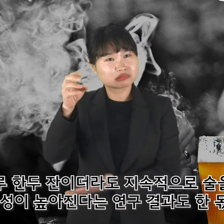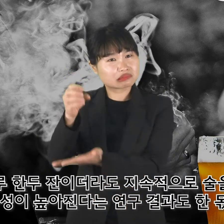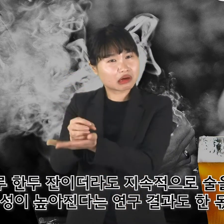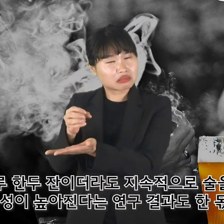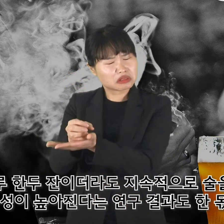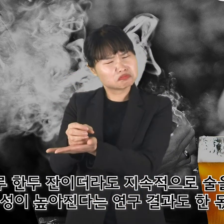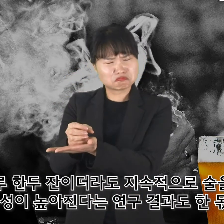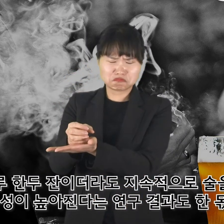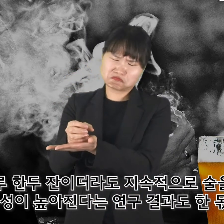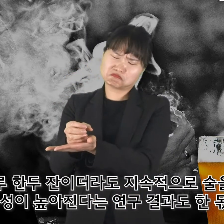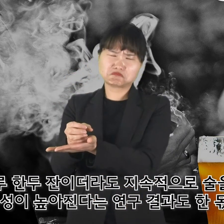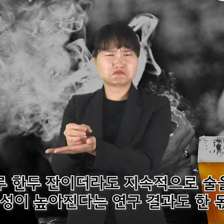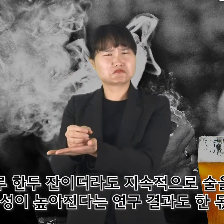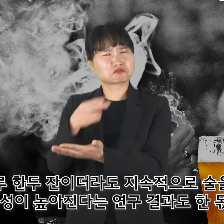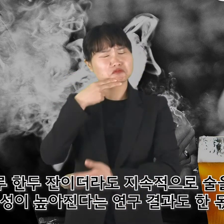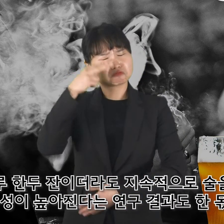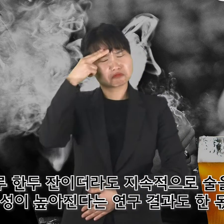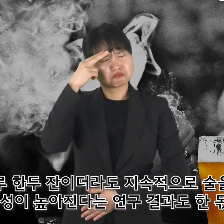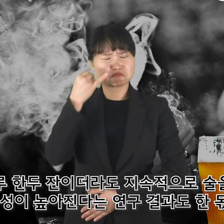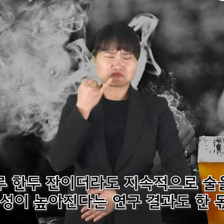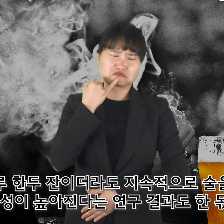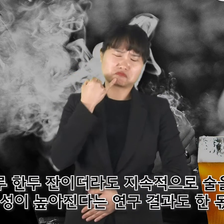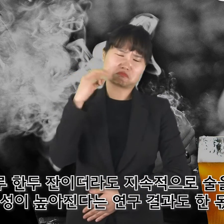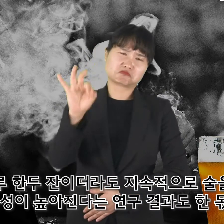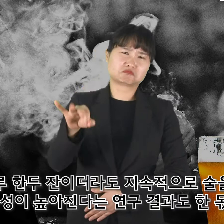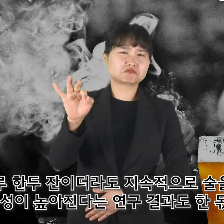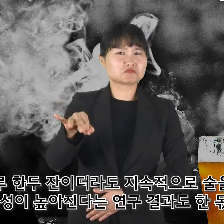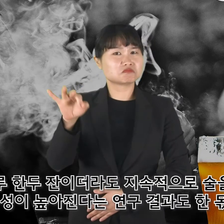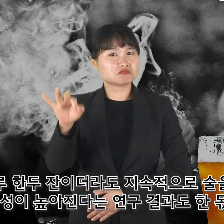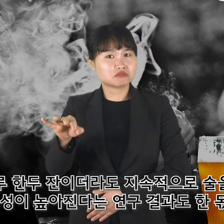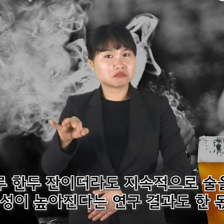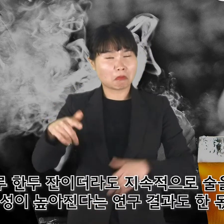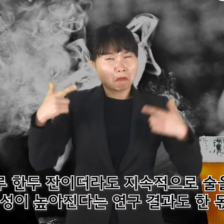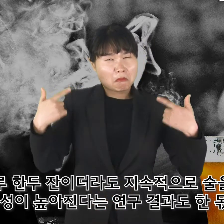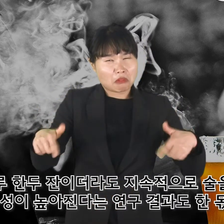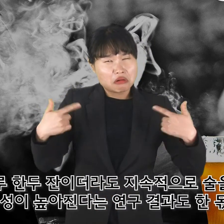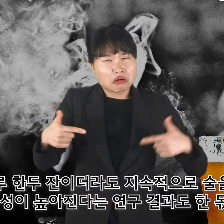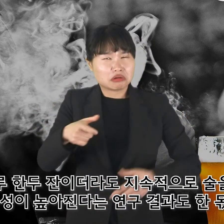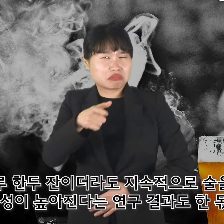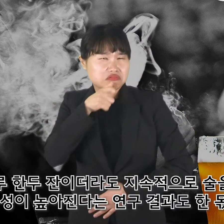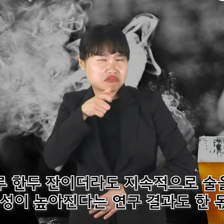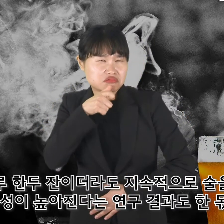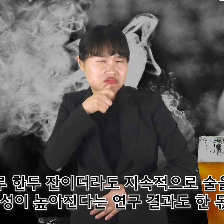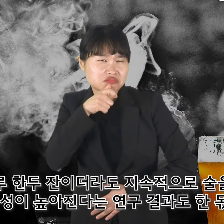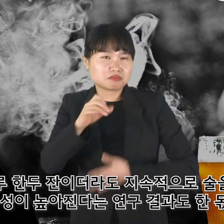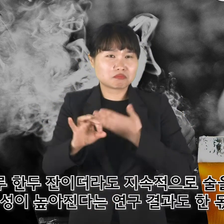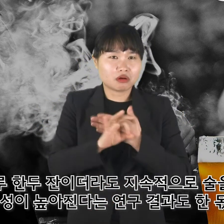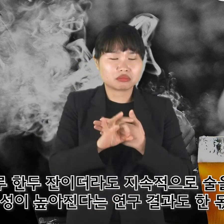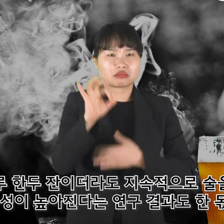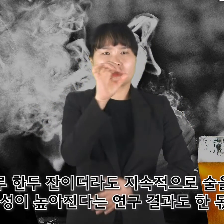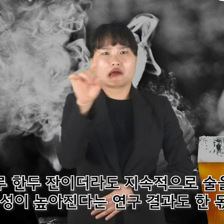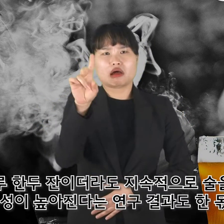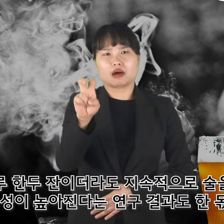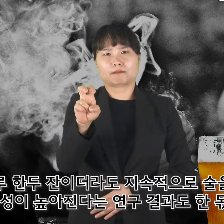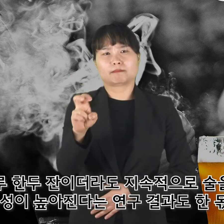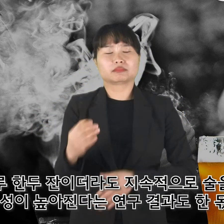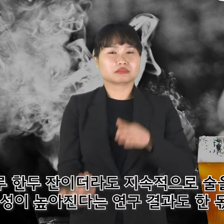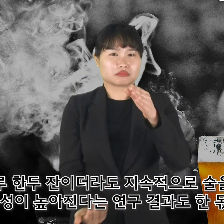여기에 하루 한두 잔이더라도 지속적으로 술을 마시면 암 발병 가능성이 높아진다는 연구 결과도